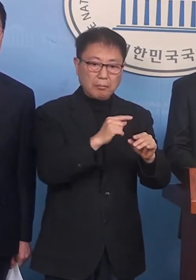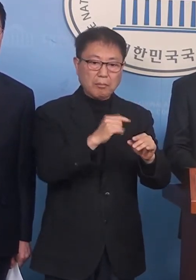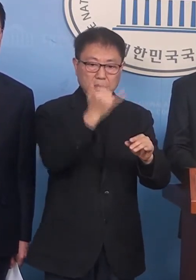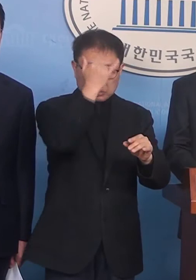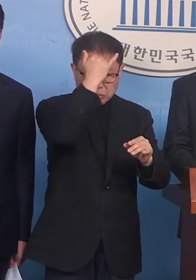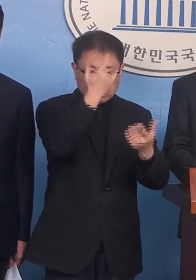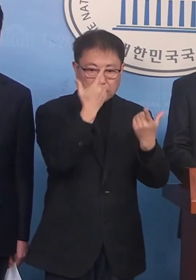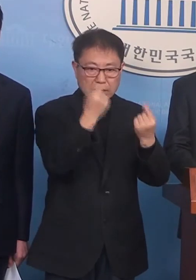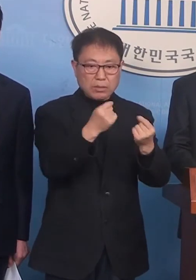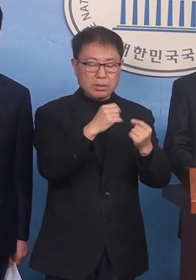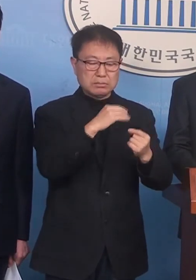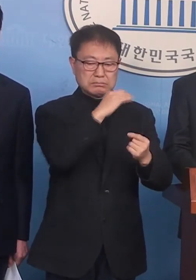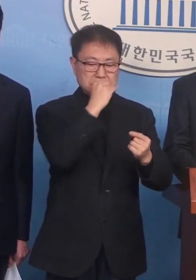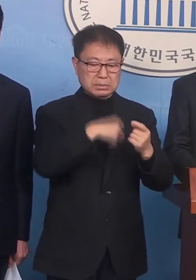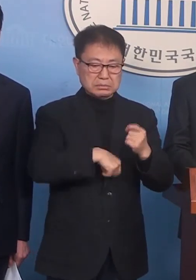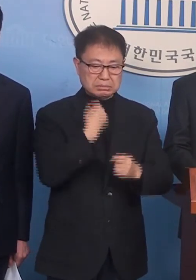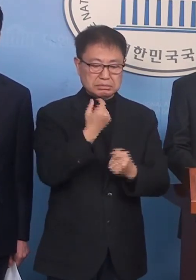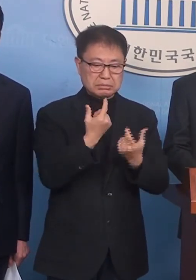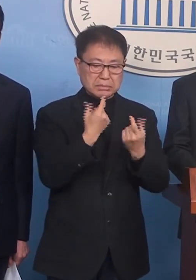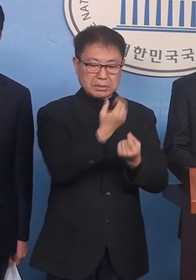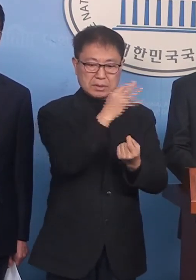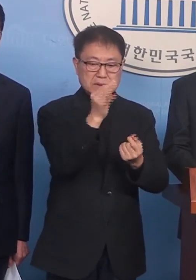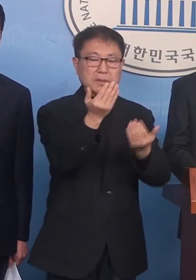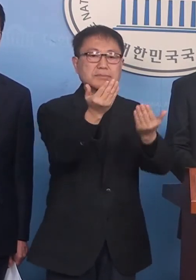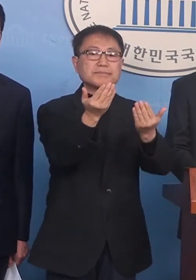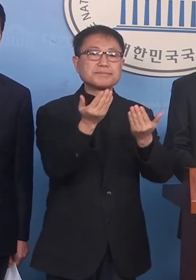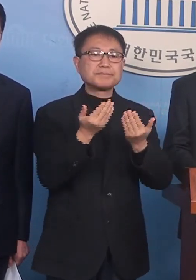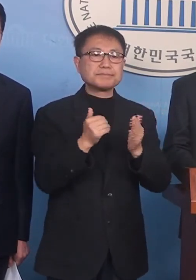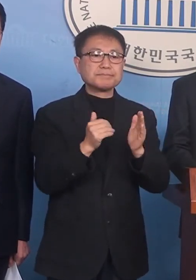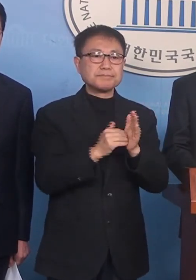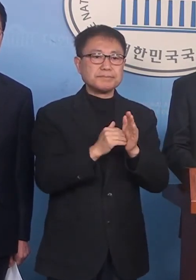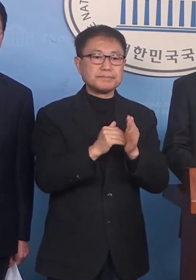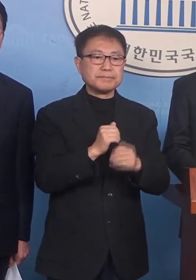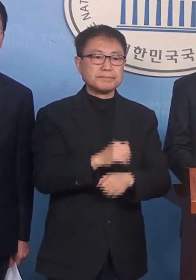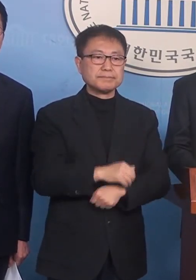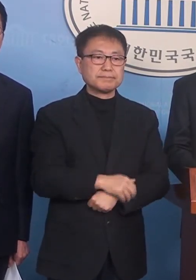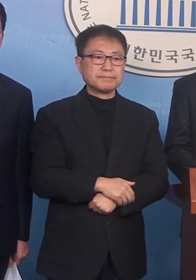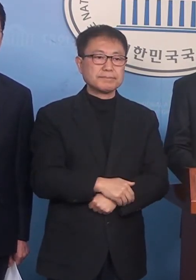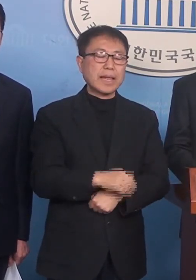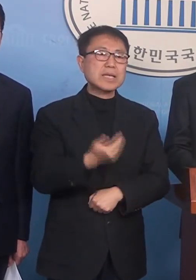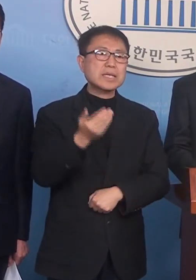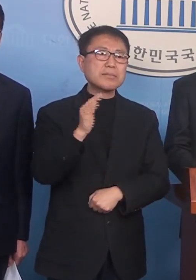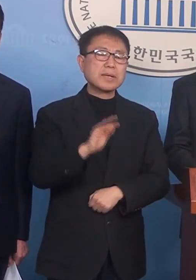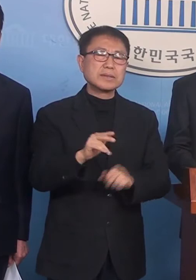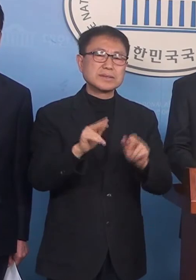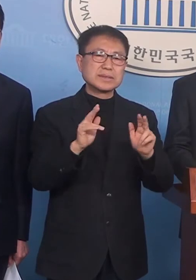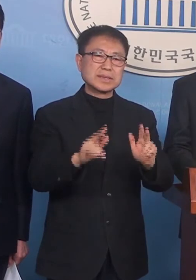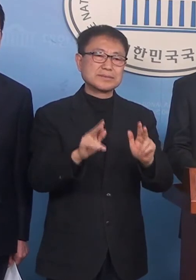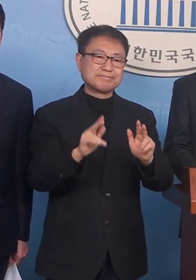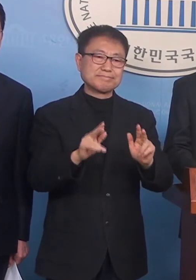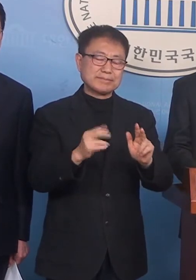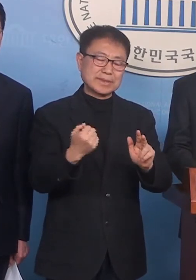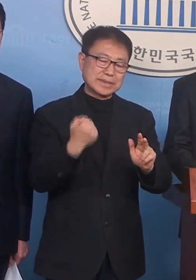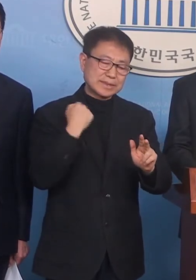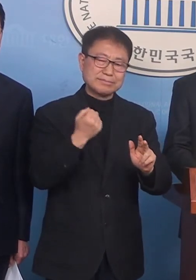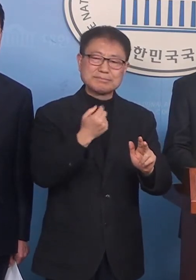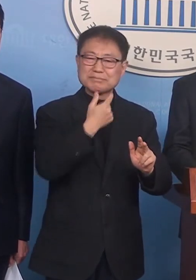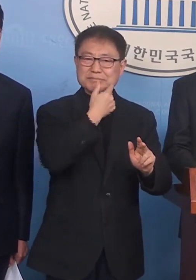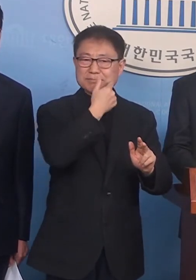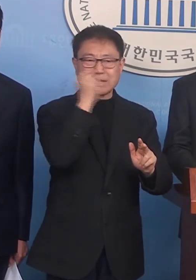도덕적이고 정의로운 정당임을 인정받고 있습니다. 하지만 세력이